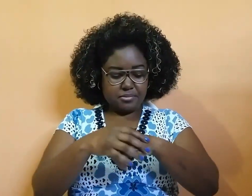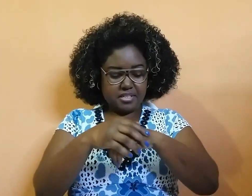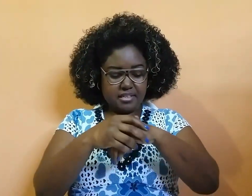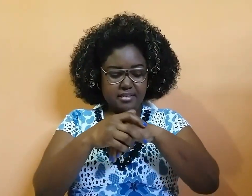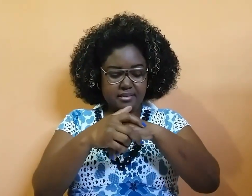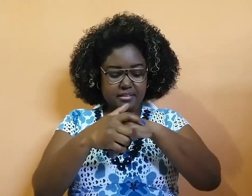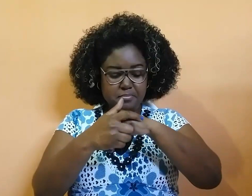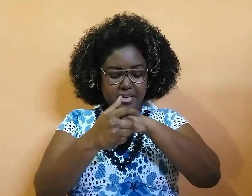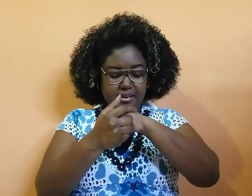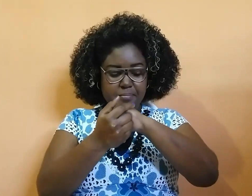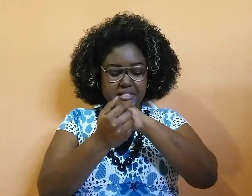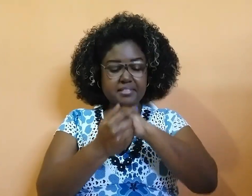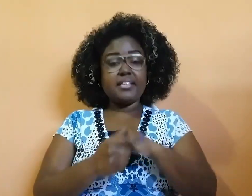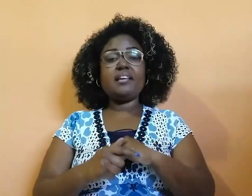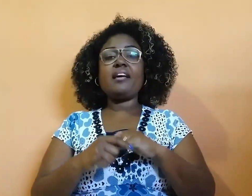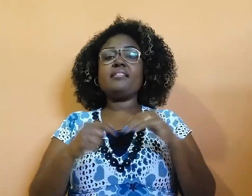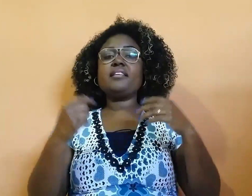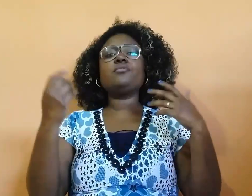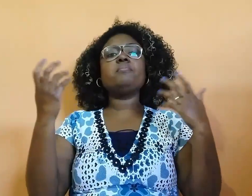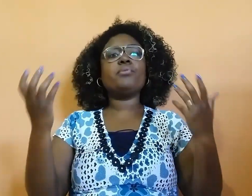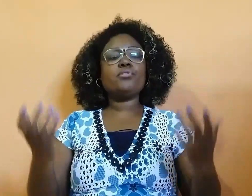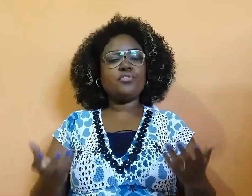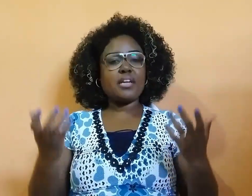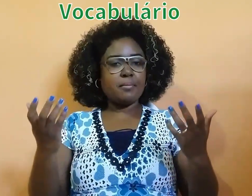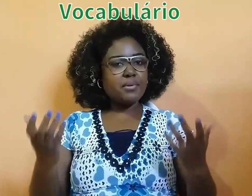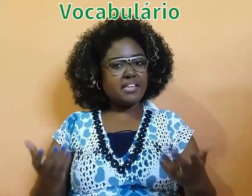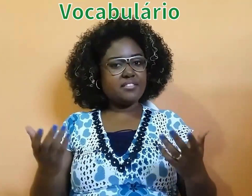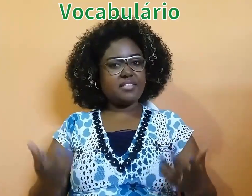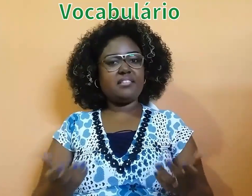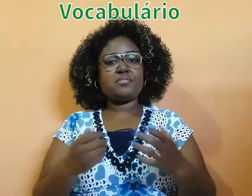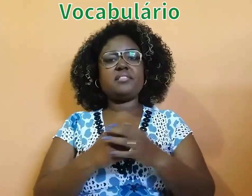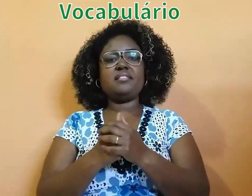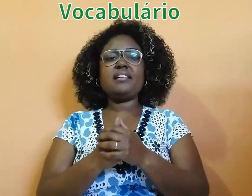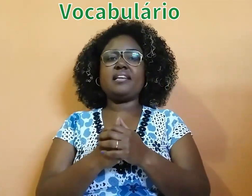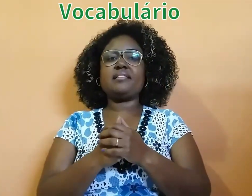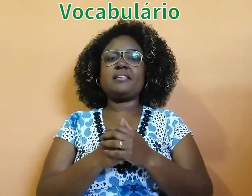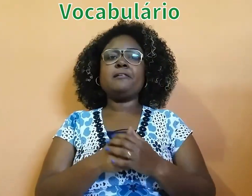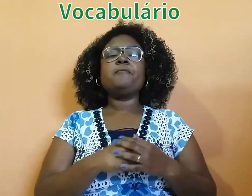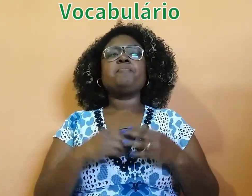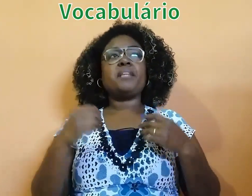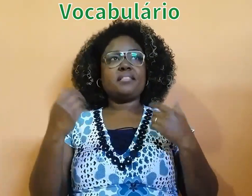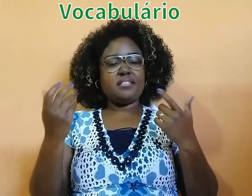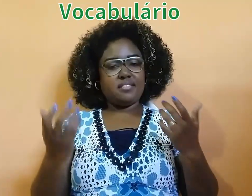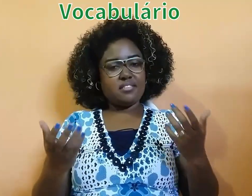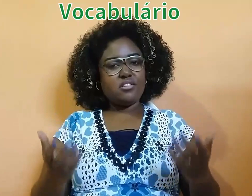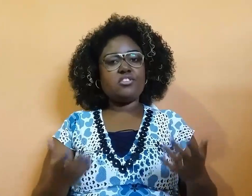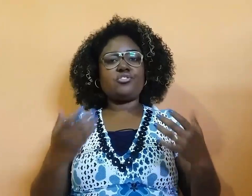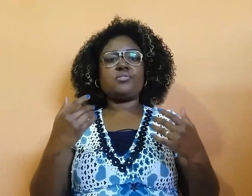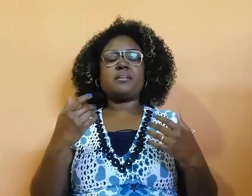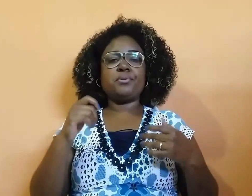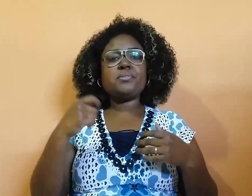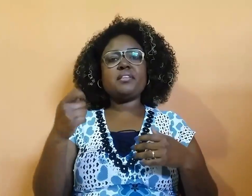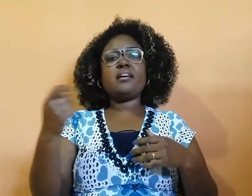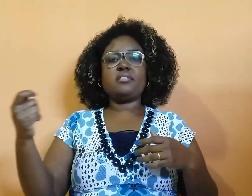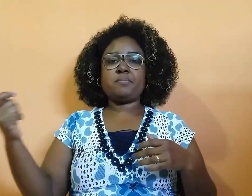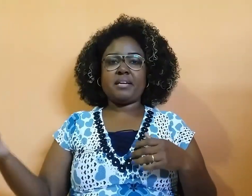temos que também aprender é ter um bom vocabulário da língua de sinais precisa lógico saber o final das